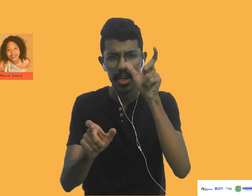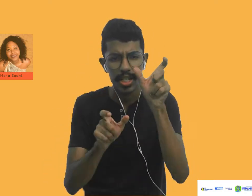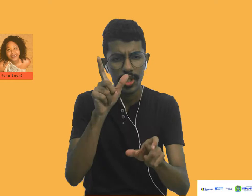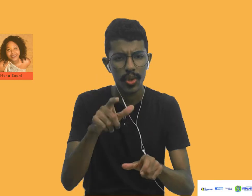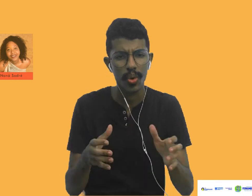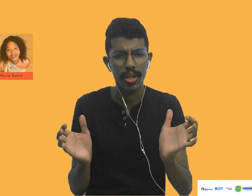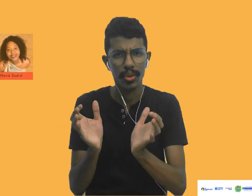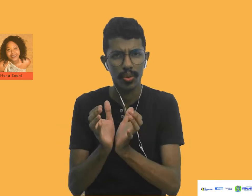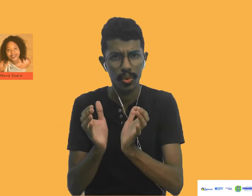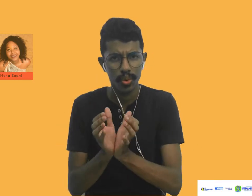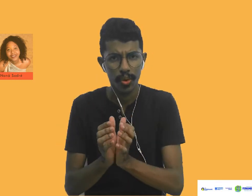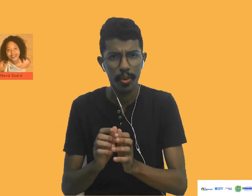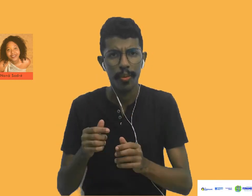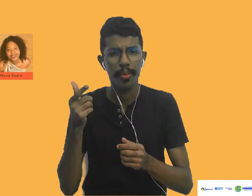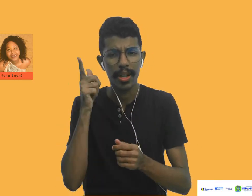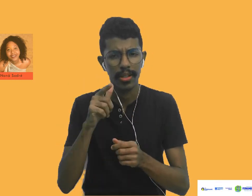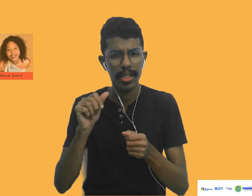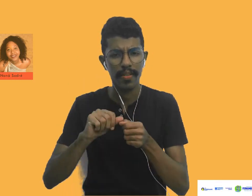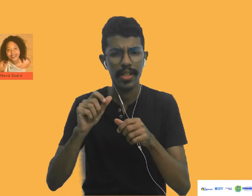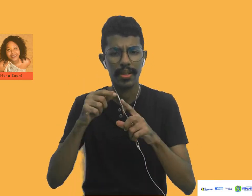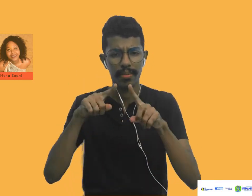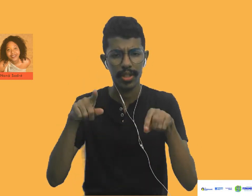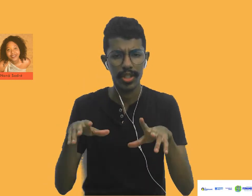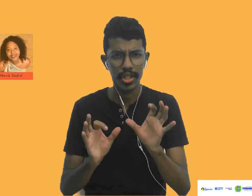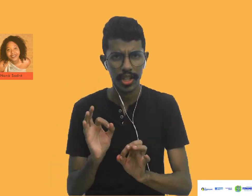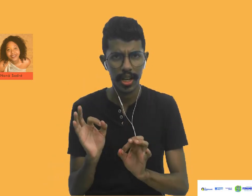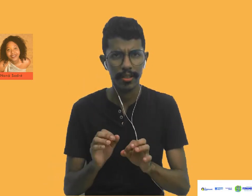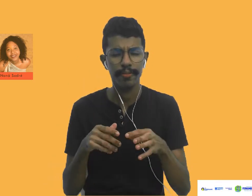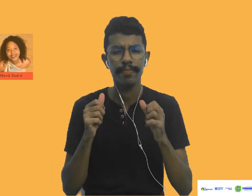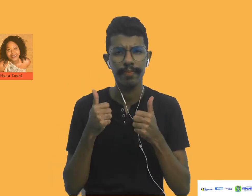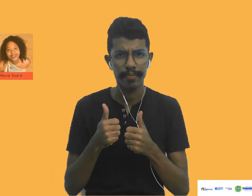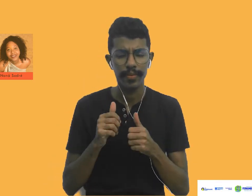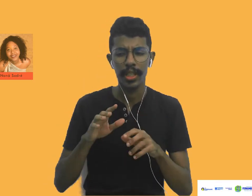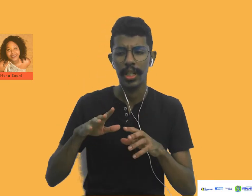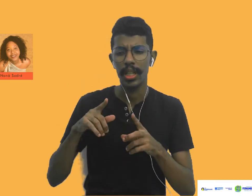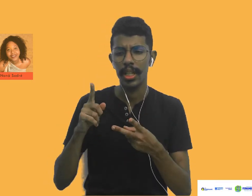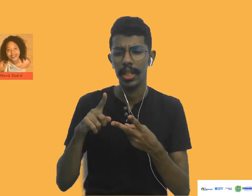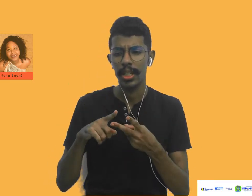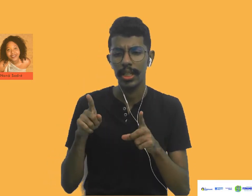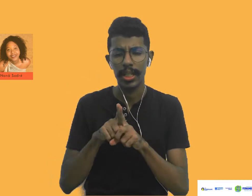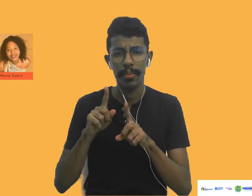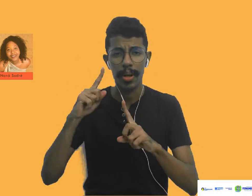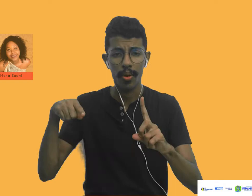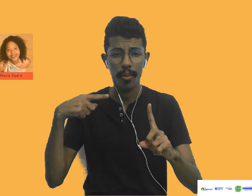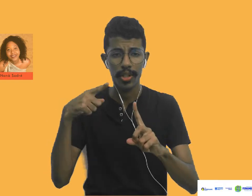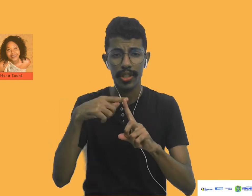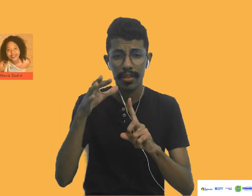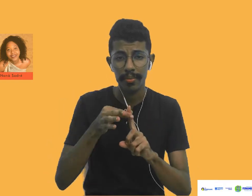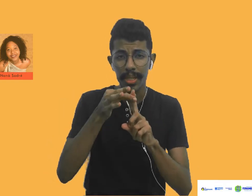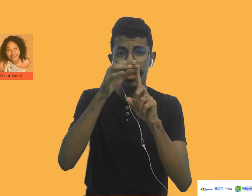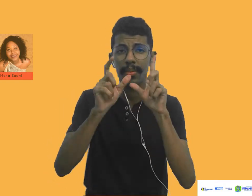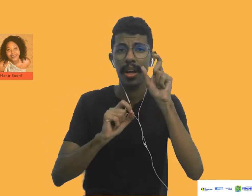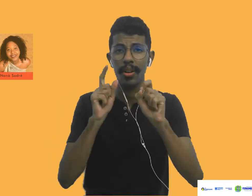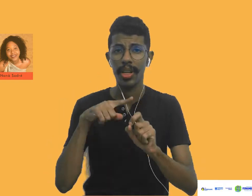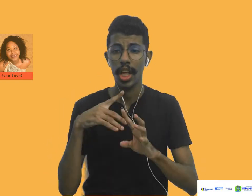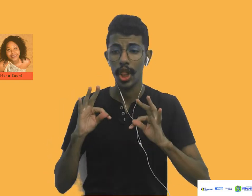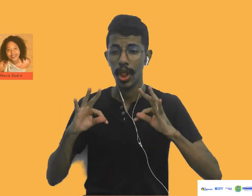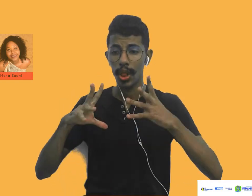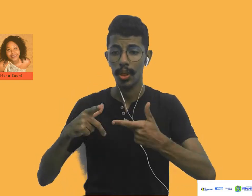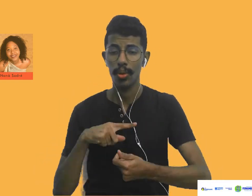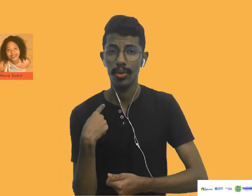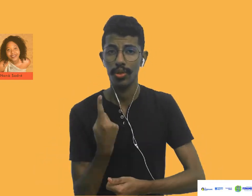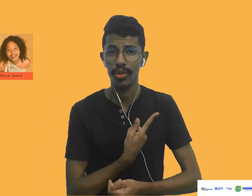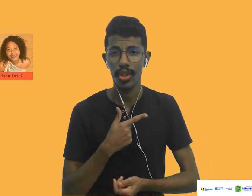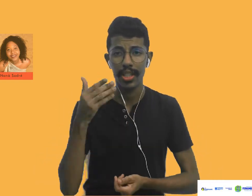que precisavam de apoio no grupo para poder submeter projetos. O grande objetivo era que todos nós entendêssemos um pouco